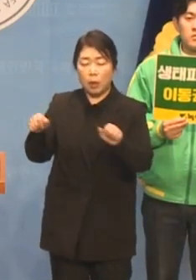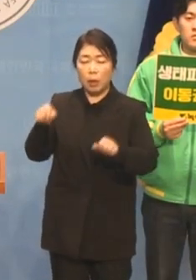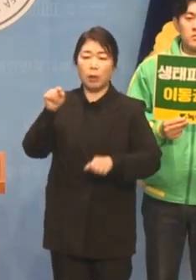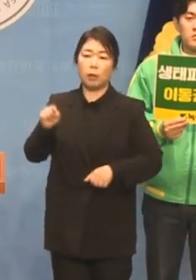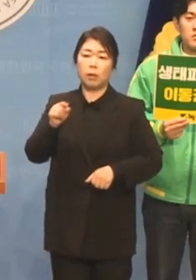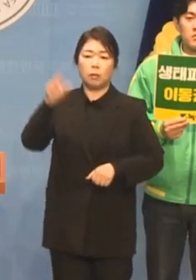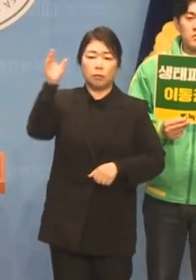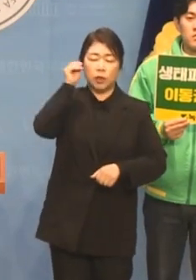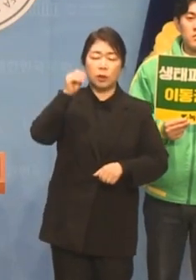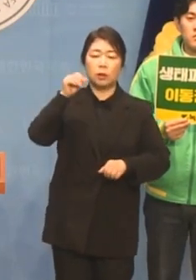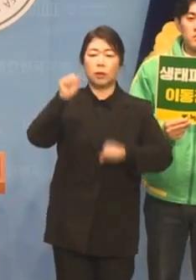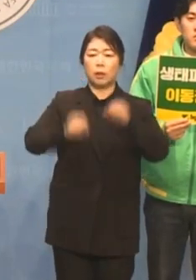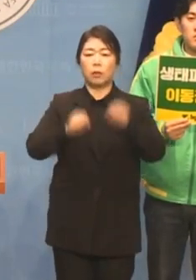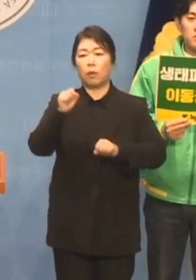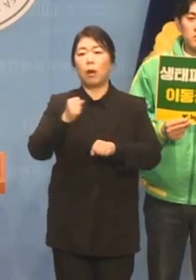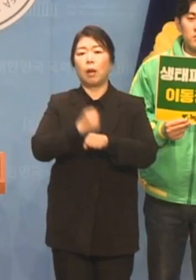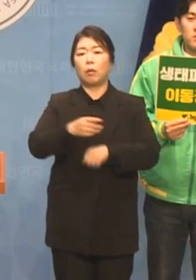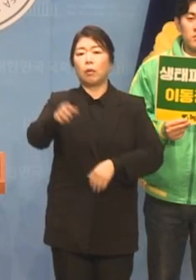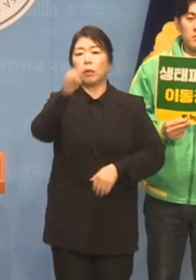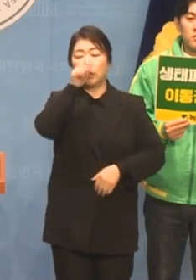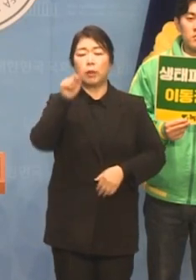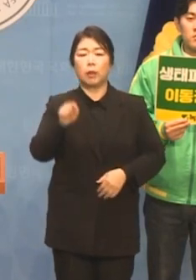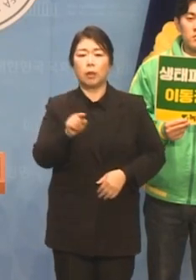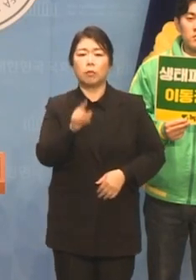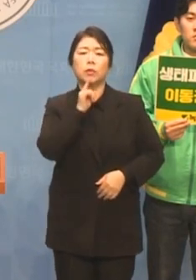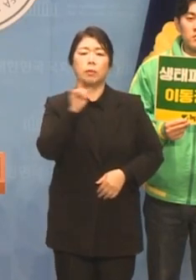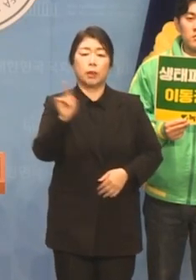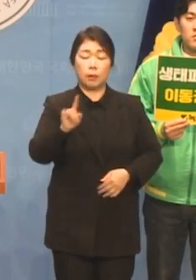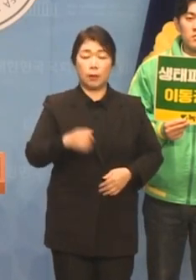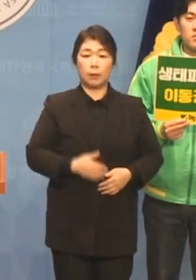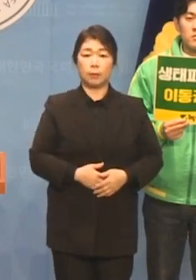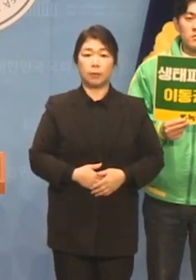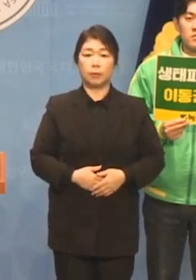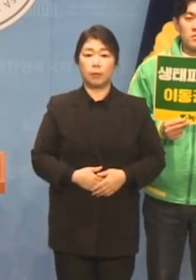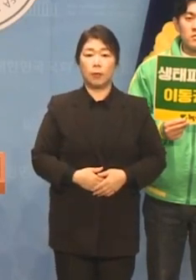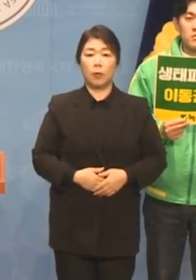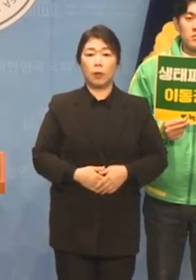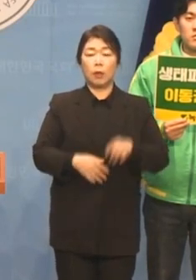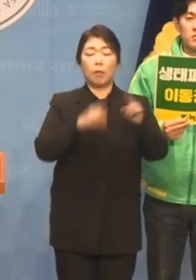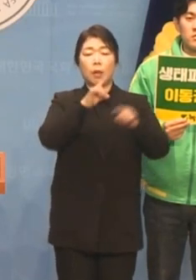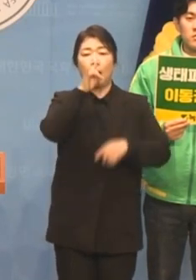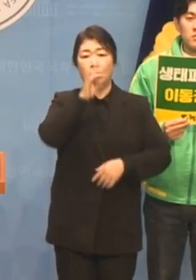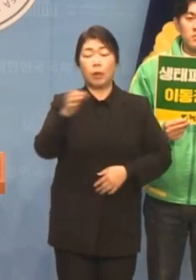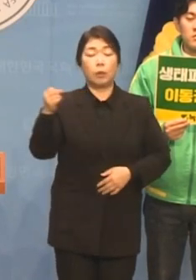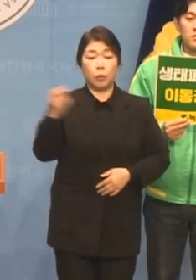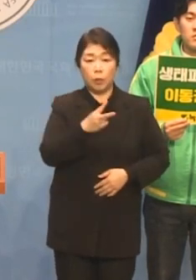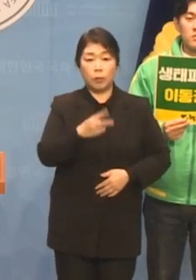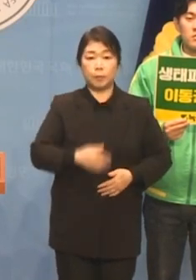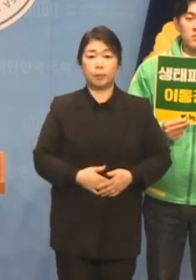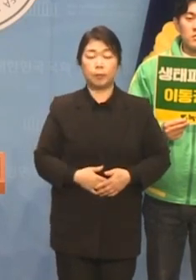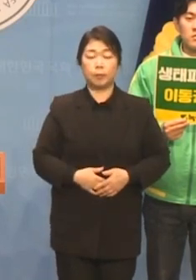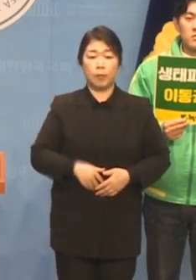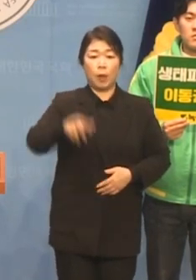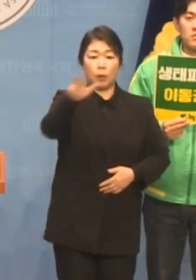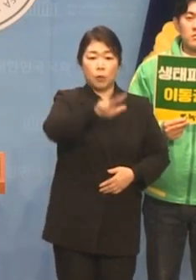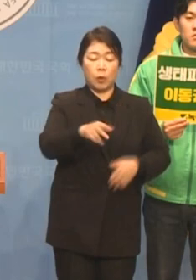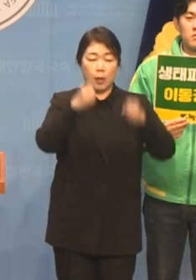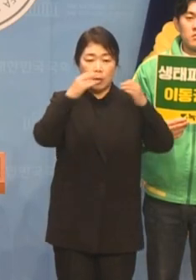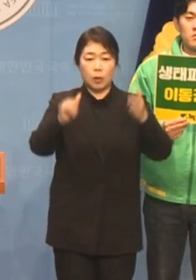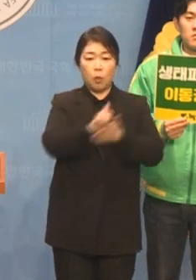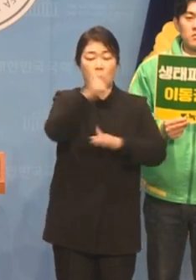무지막지한 삽지를 하겠다는게 말이 됩니까 말이 안 되는 건 또 있습니다 전국의 신공항